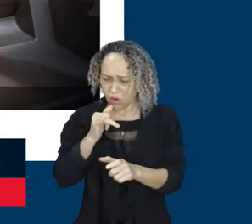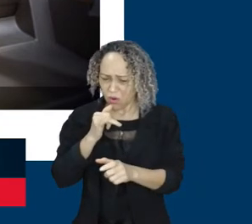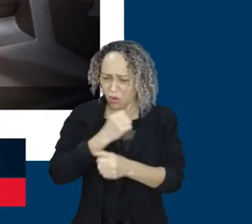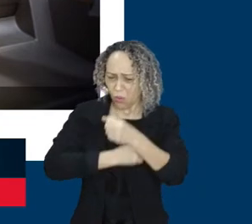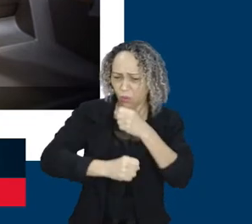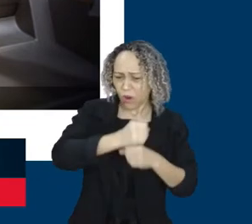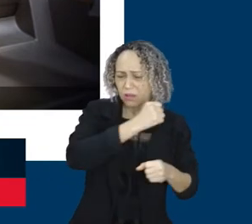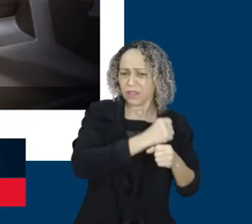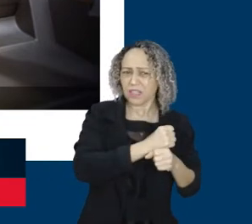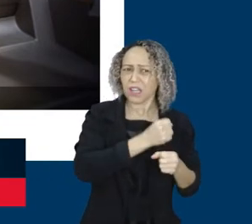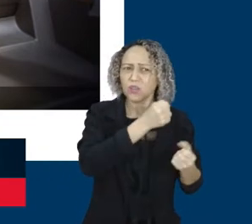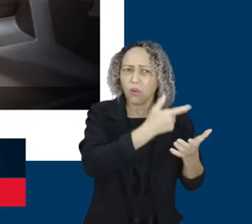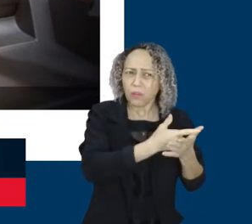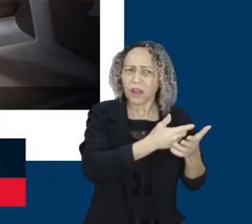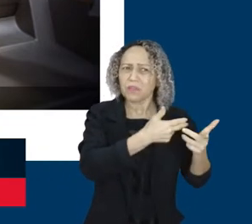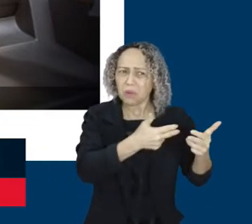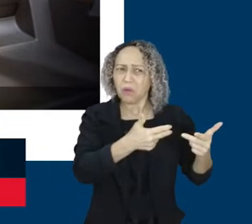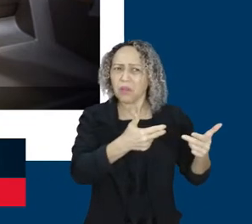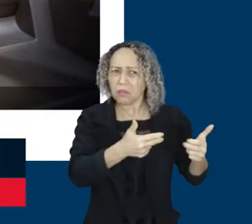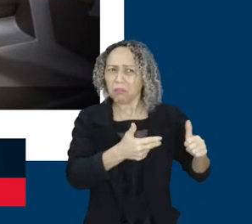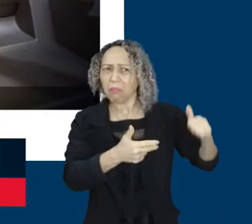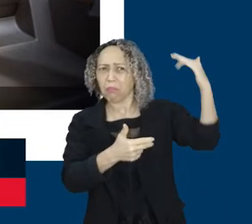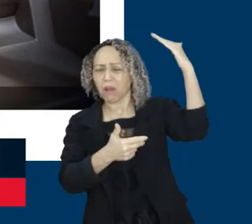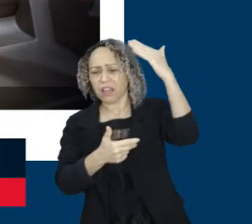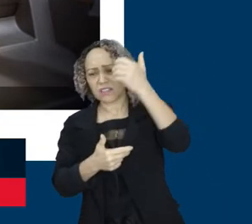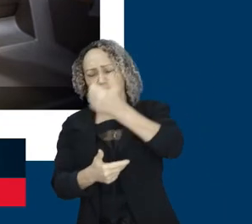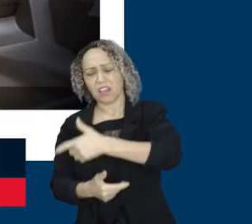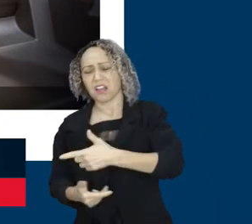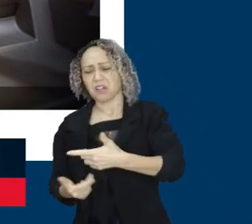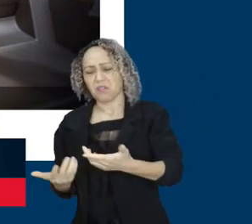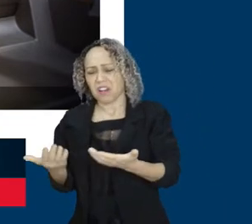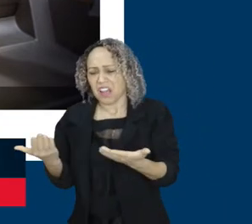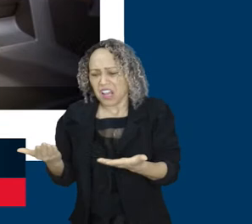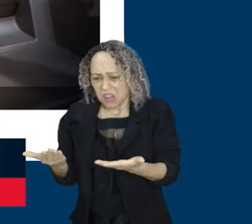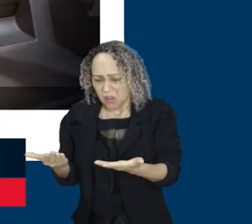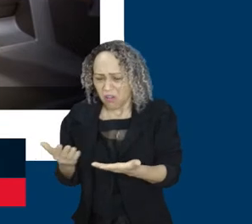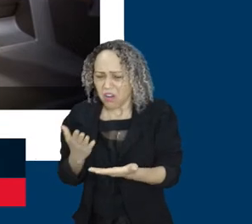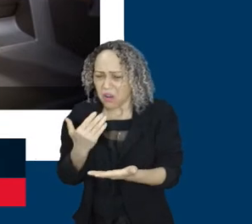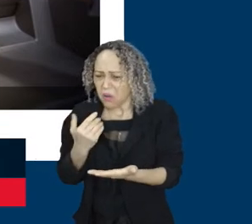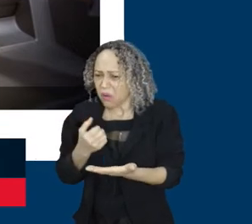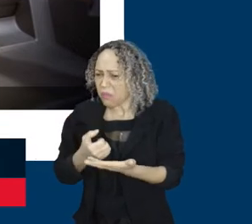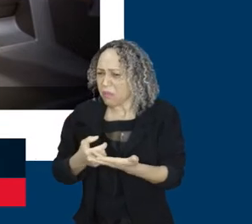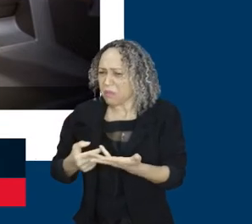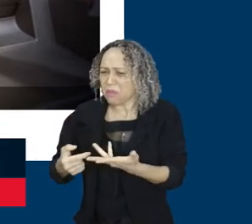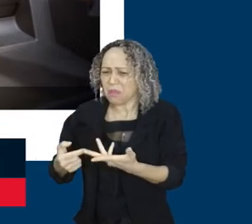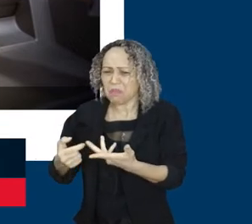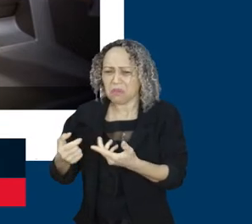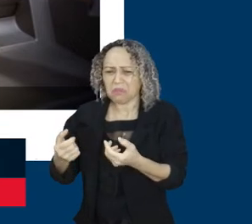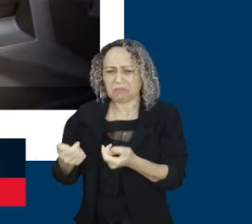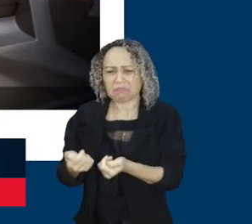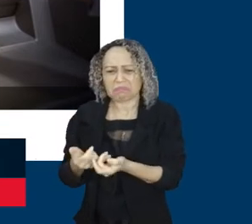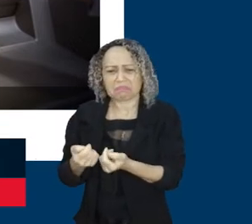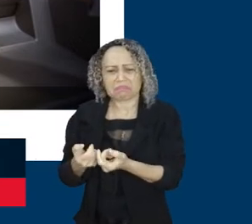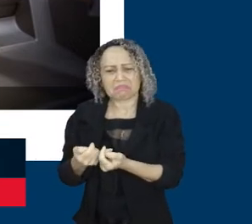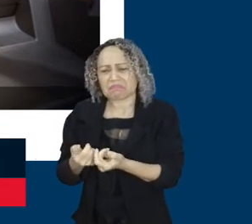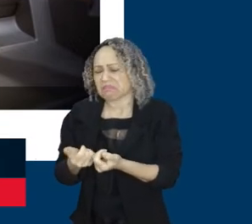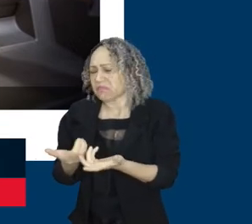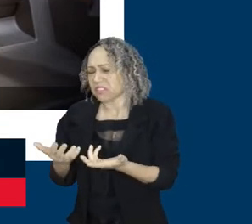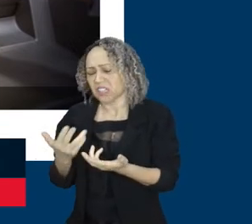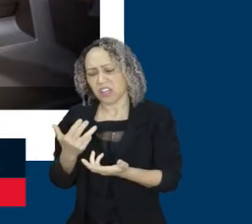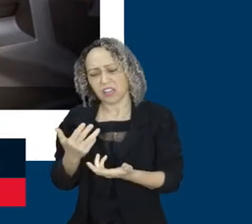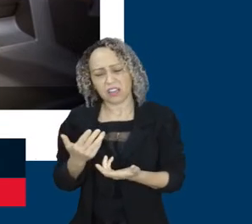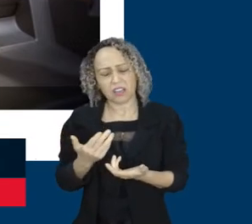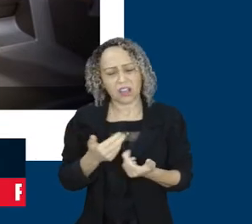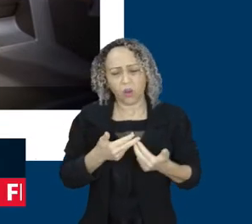uma outra falha aí, né? Que é a desvalorização do emprego, do salário mínimo, né? A inflação, ela come boa parte aí